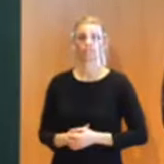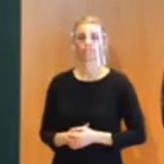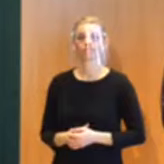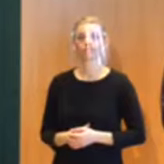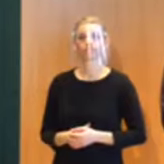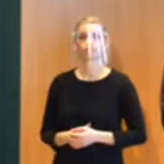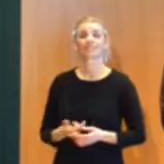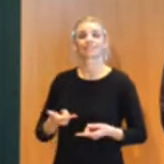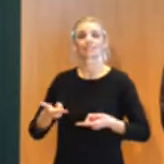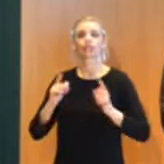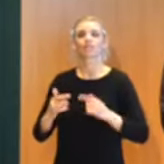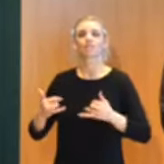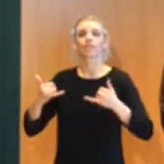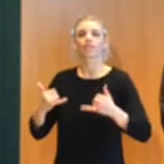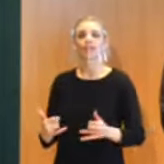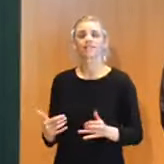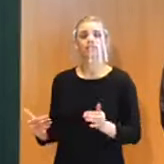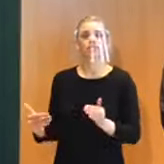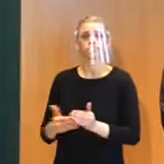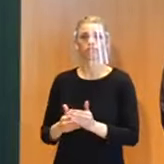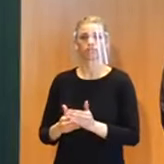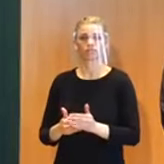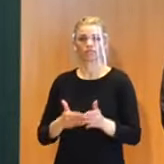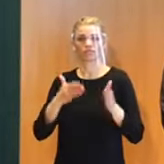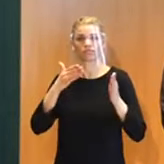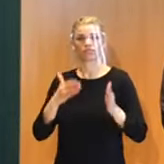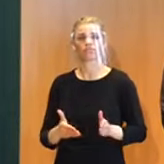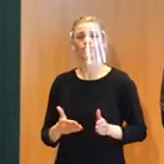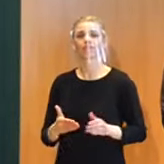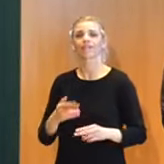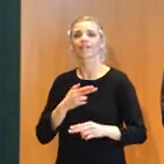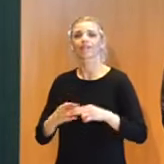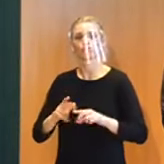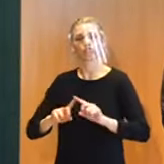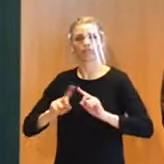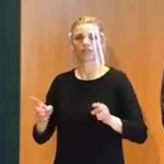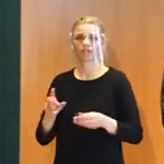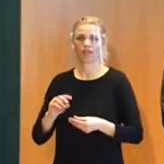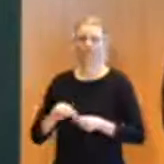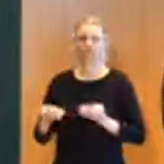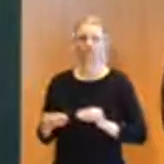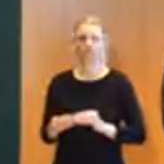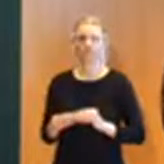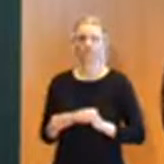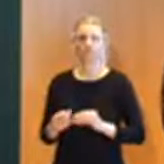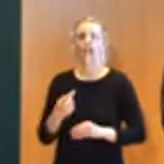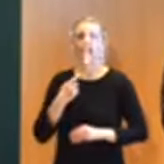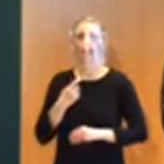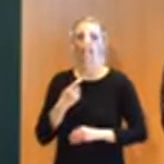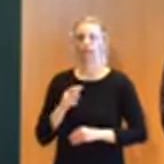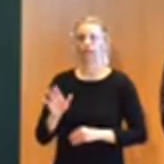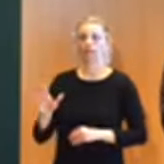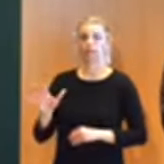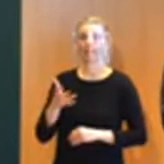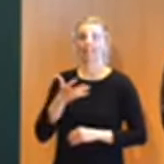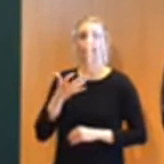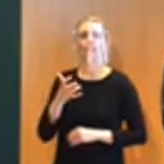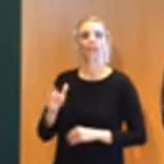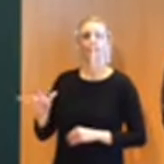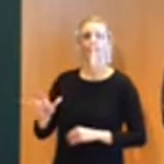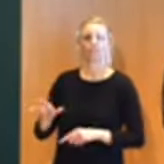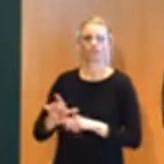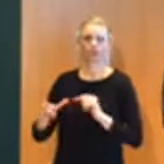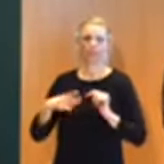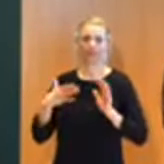Slovensko dnes potrebuje bytostne riešiť iné veci ako teplé miesto pre Igora Matoviča.